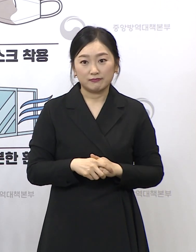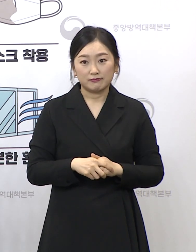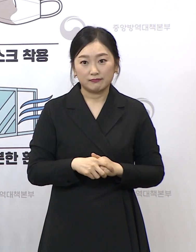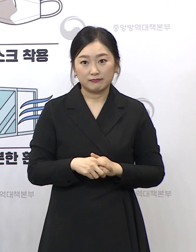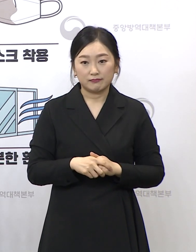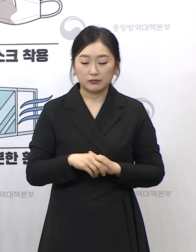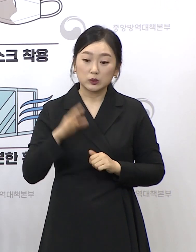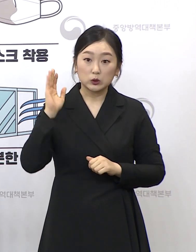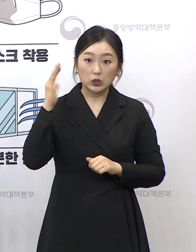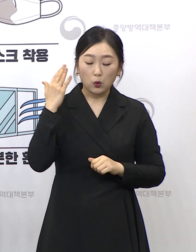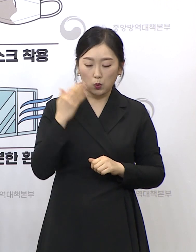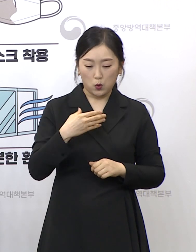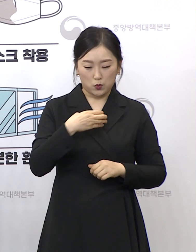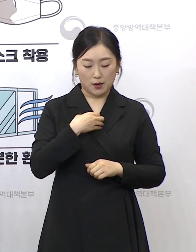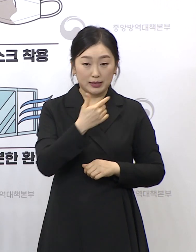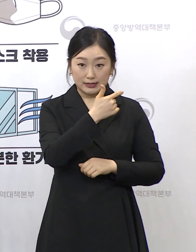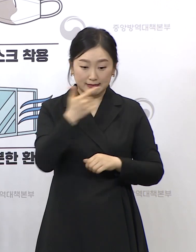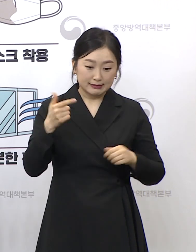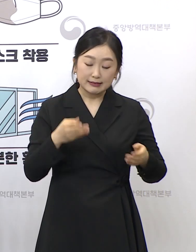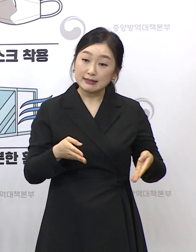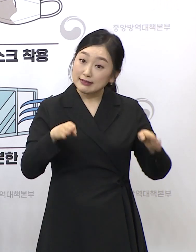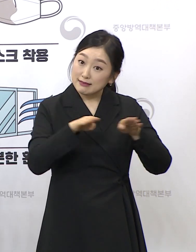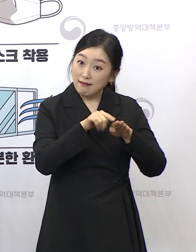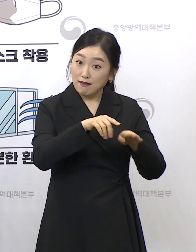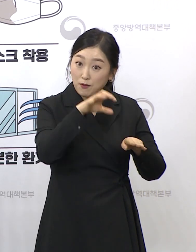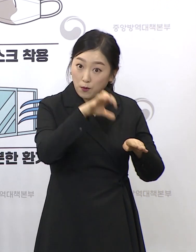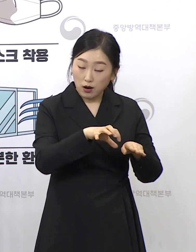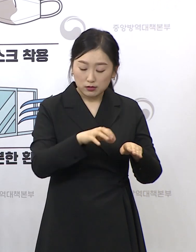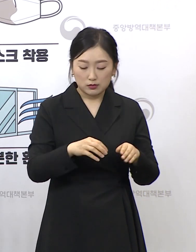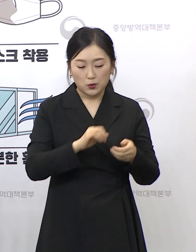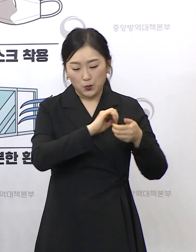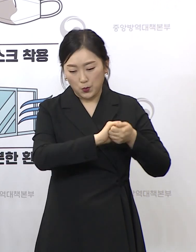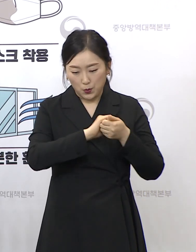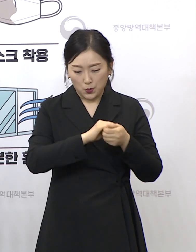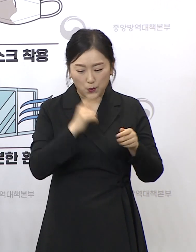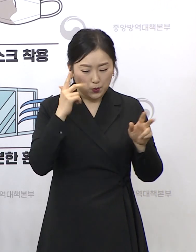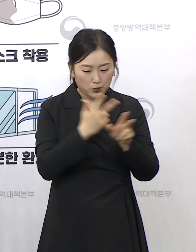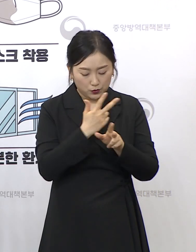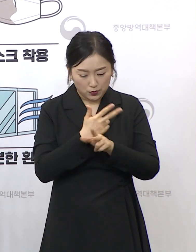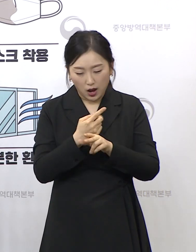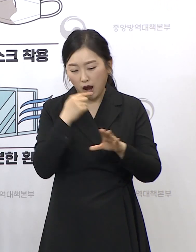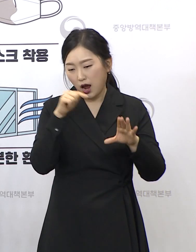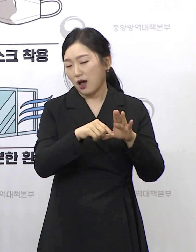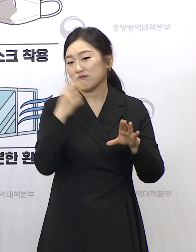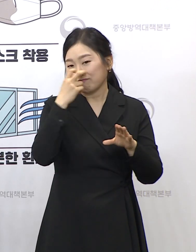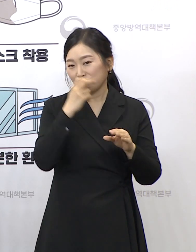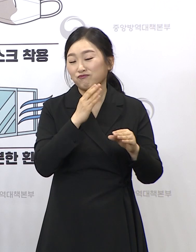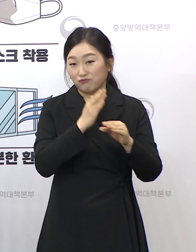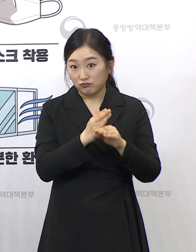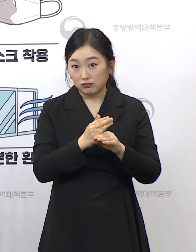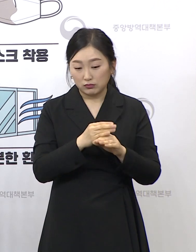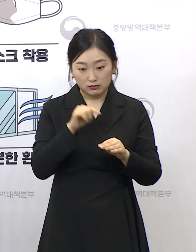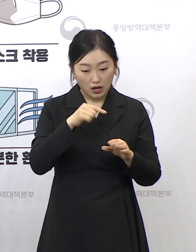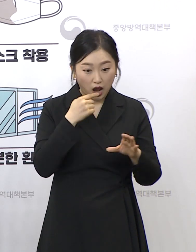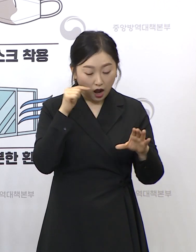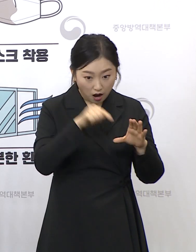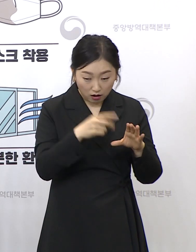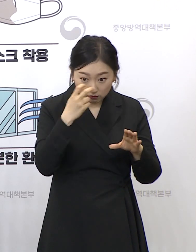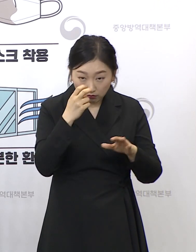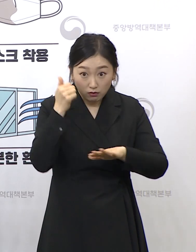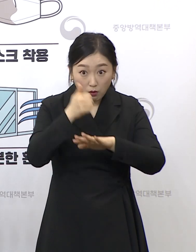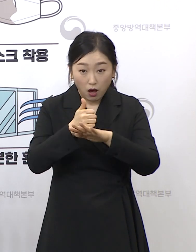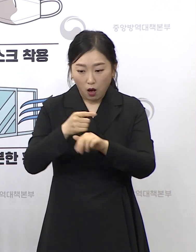그리고 최근 고위험 시설을 대상으로 주기적 선제 검사를 실시 중이며 이를 통해서 발견되는 확진자